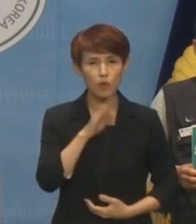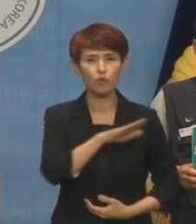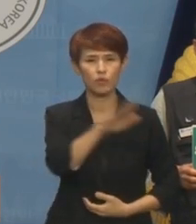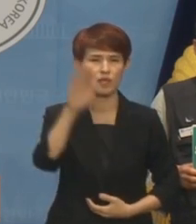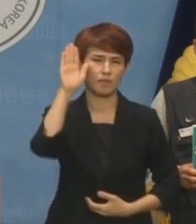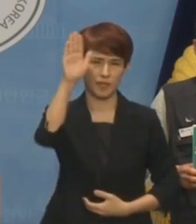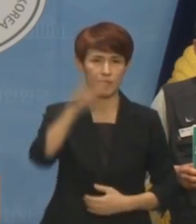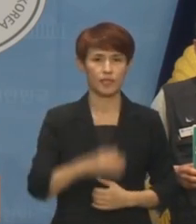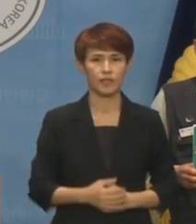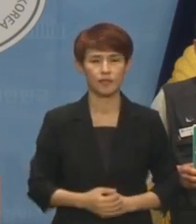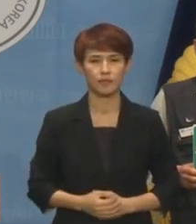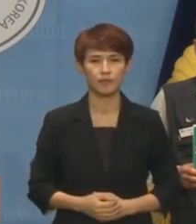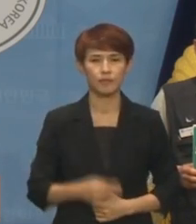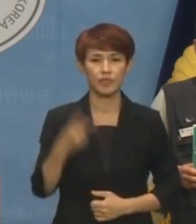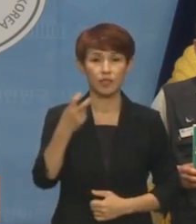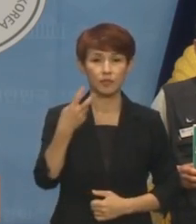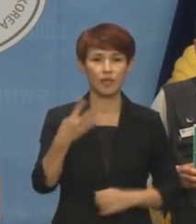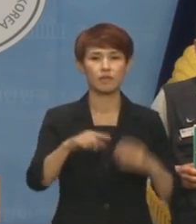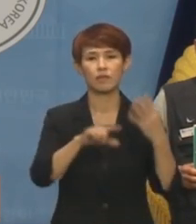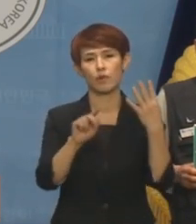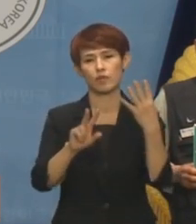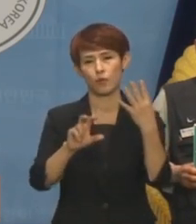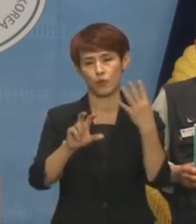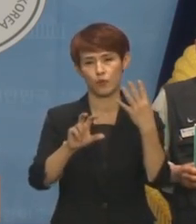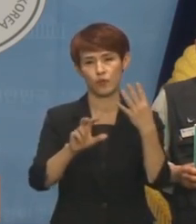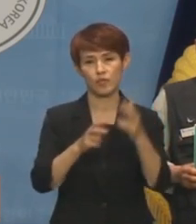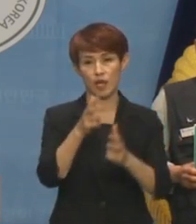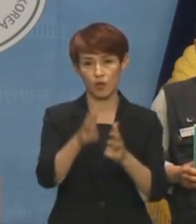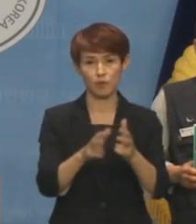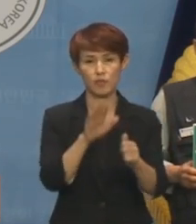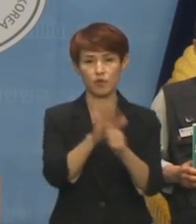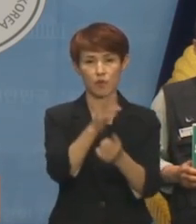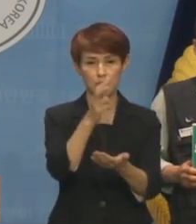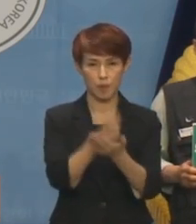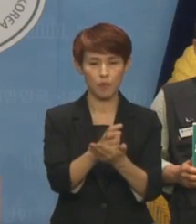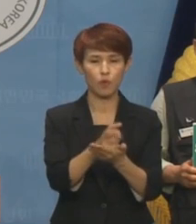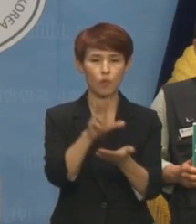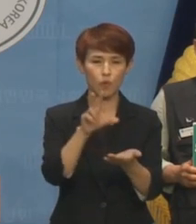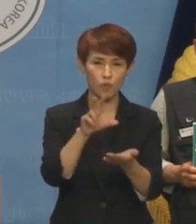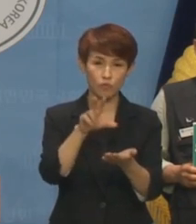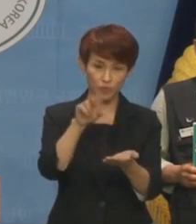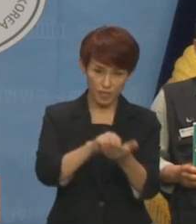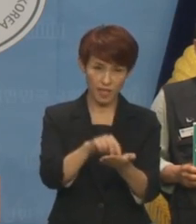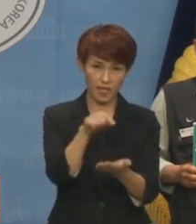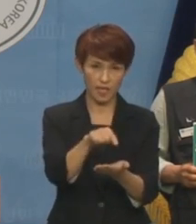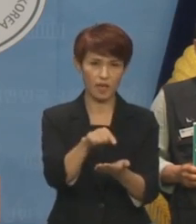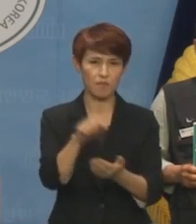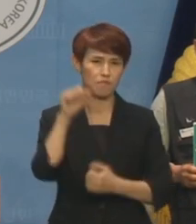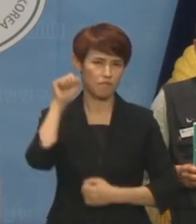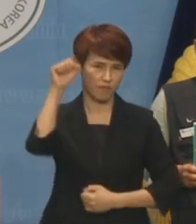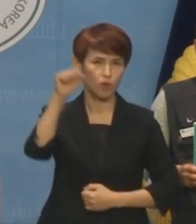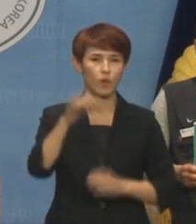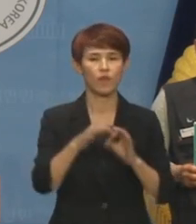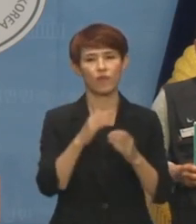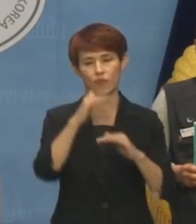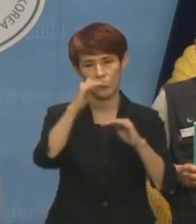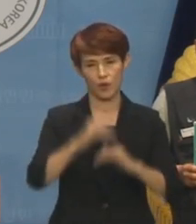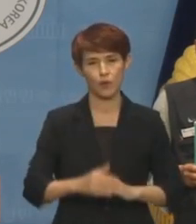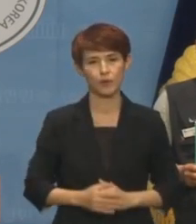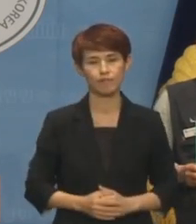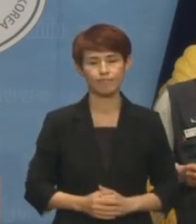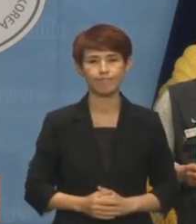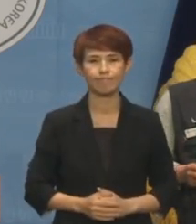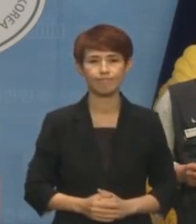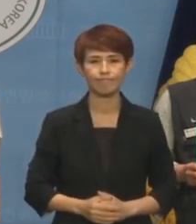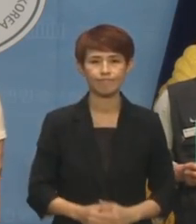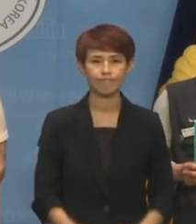미래이다. 2024년 4월 25일 산업전환지원법 시행령 문제점 비판에 대한 요구, 국회 기자회견